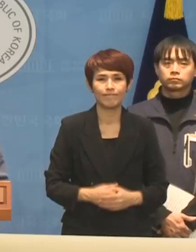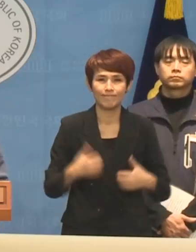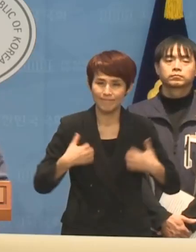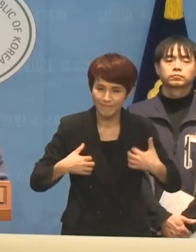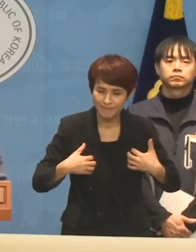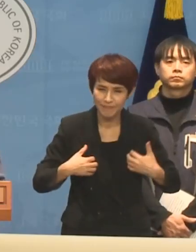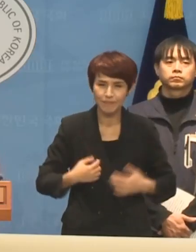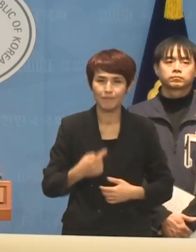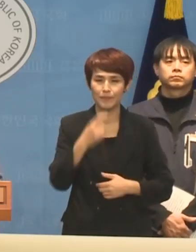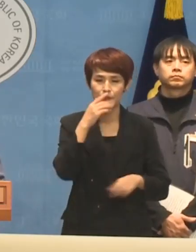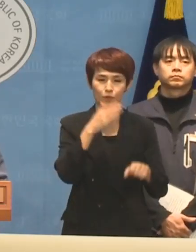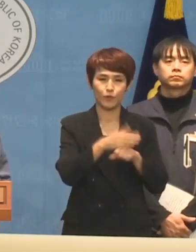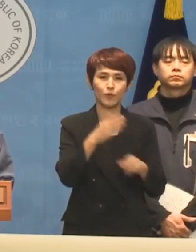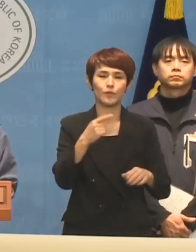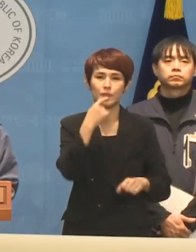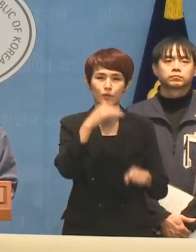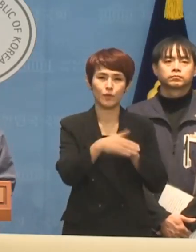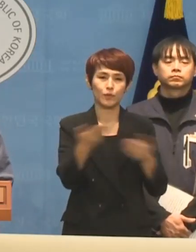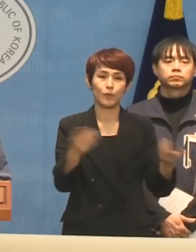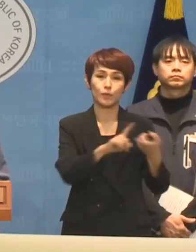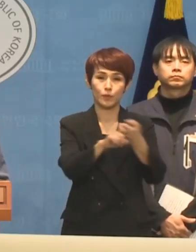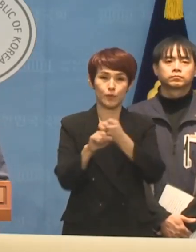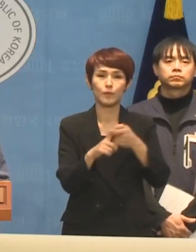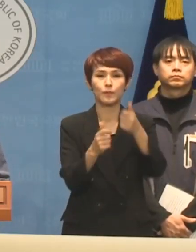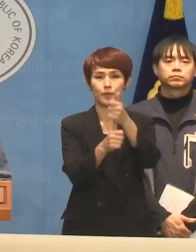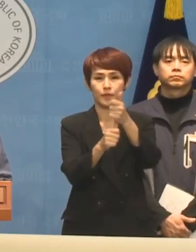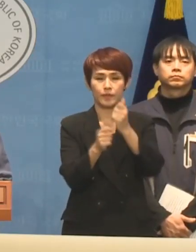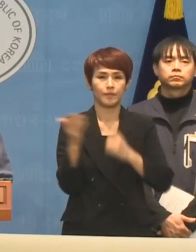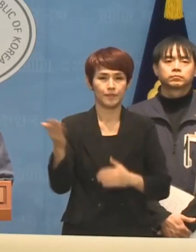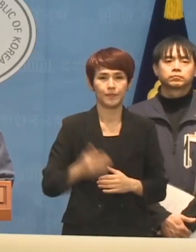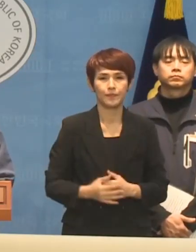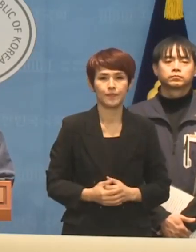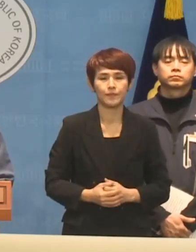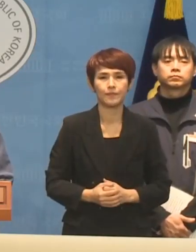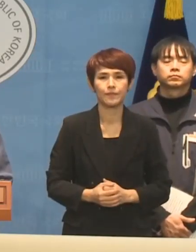반갑습니다. 민주노총 수석 부위원장 이태환입니다.